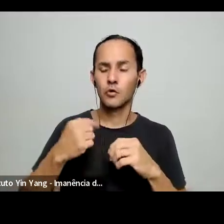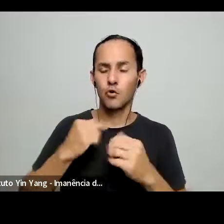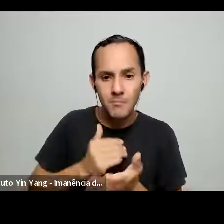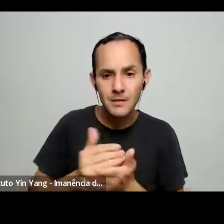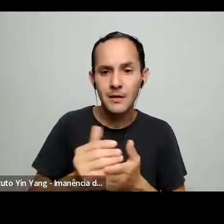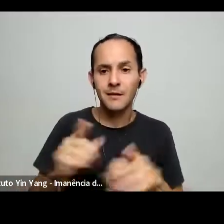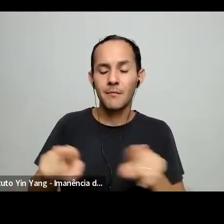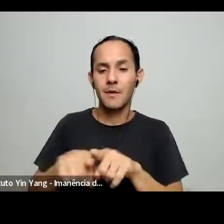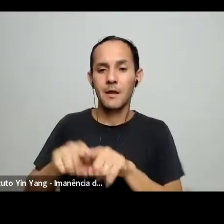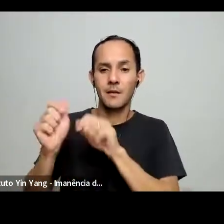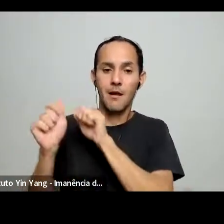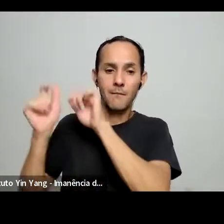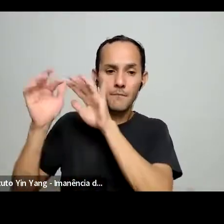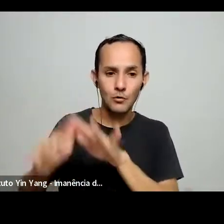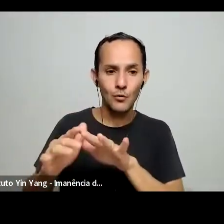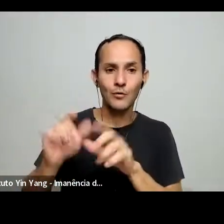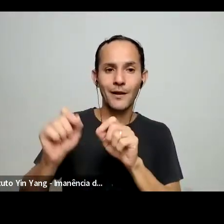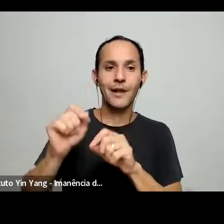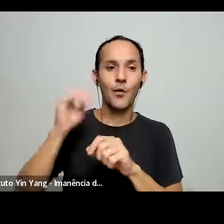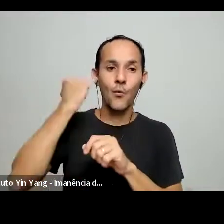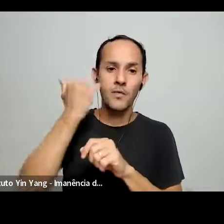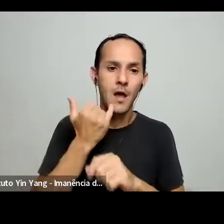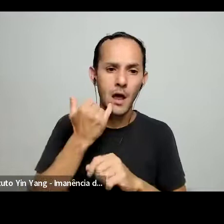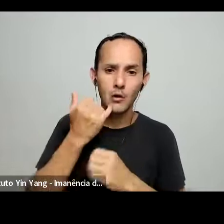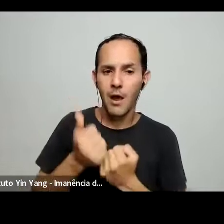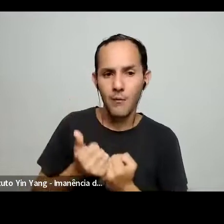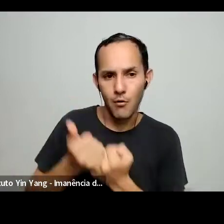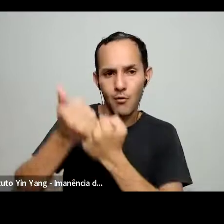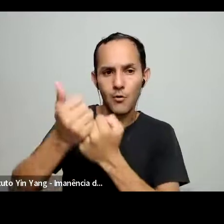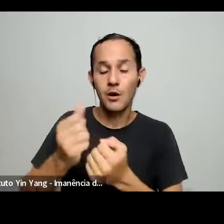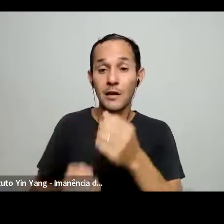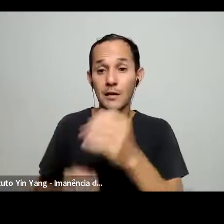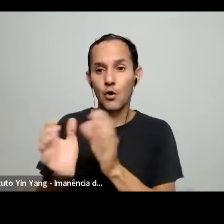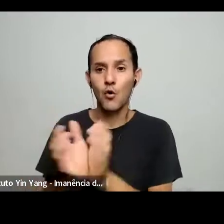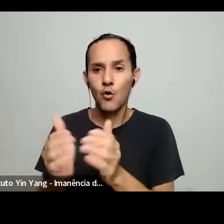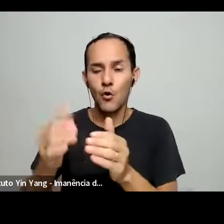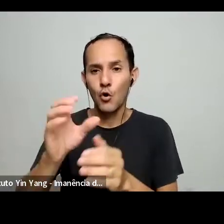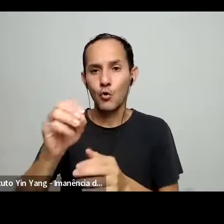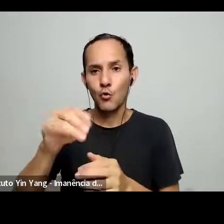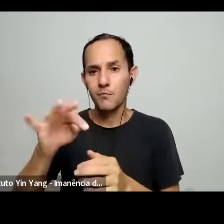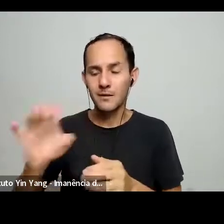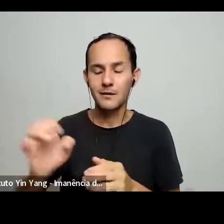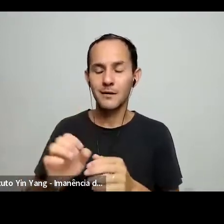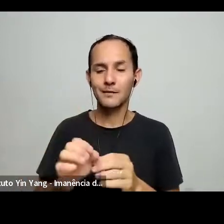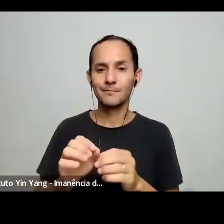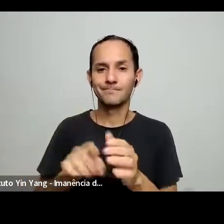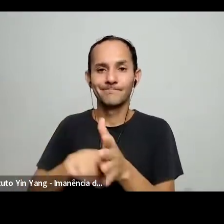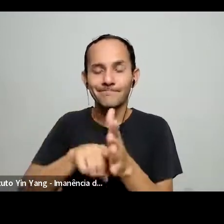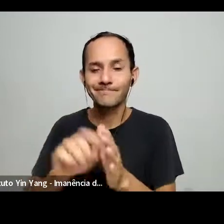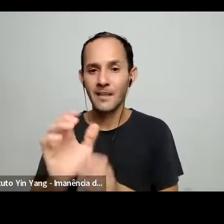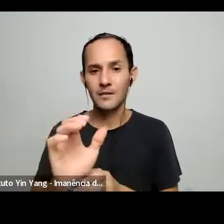e bênção do Inácio, nós criamos um comitê de pesquisa científica com